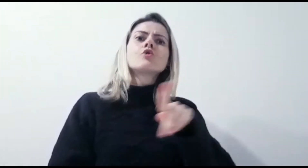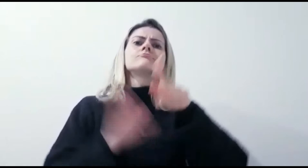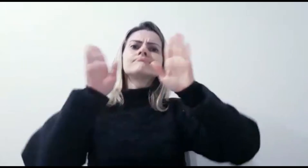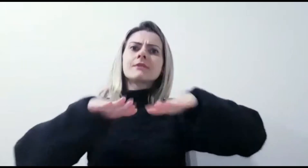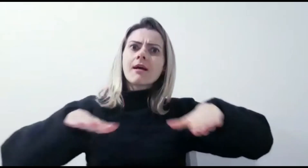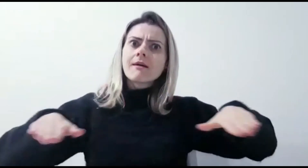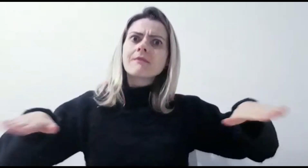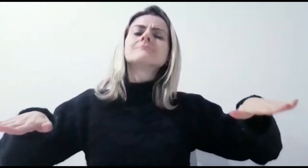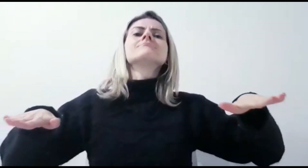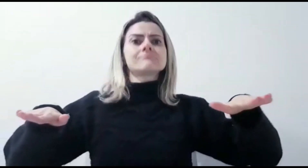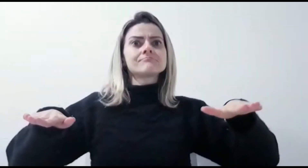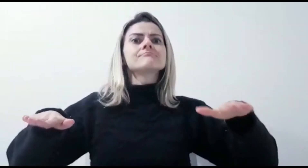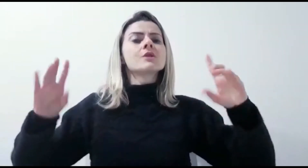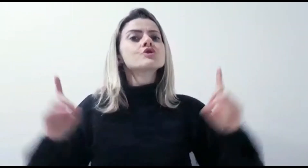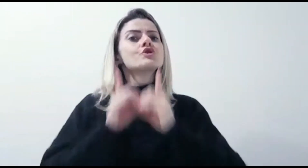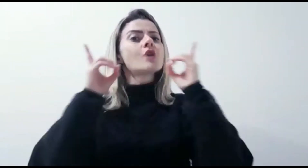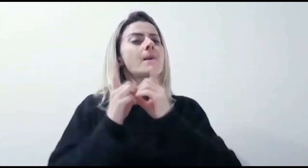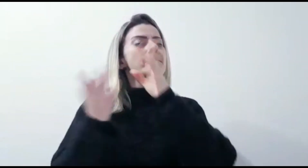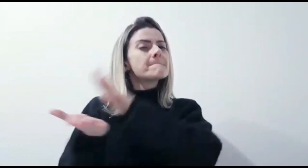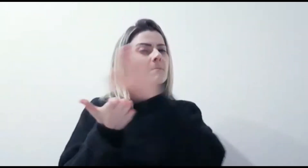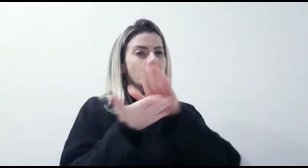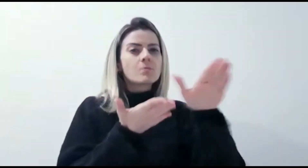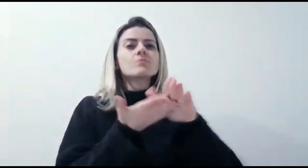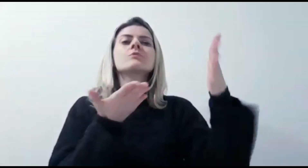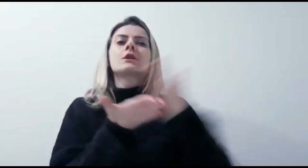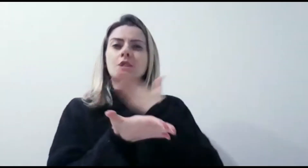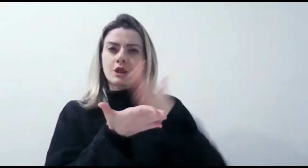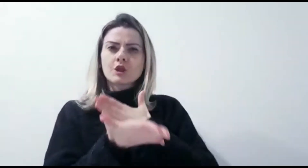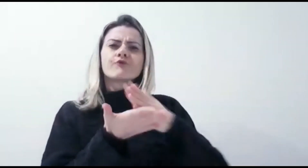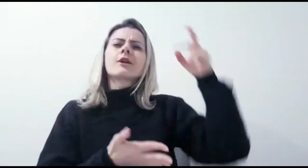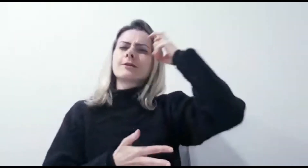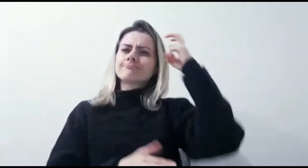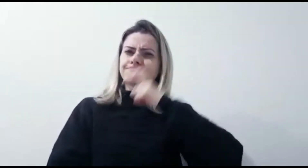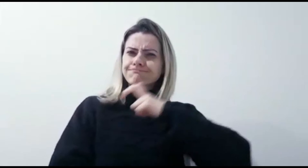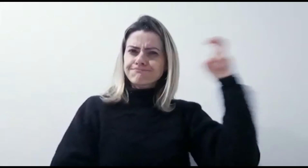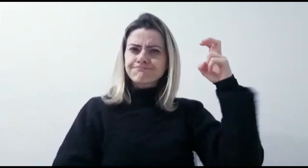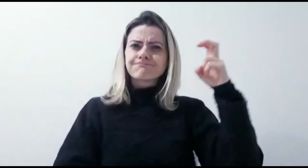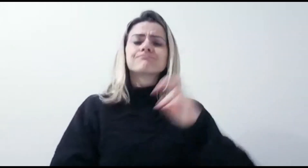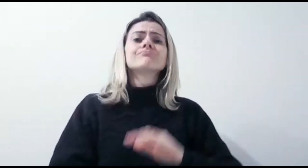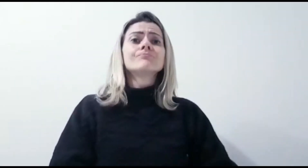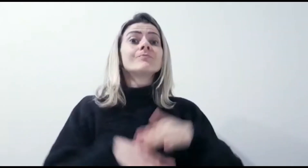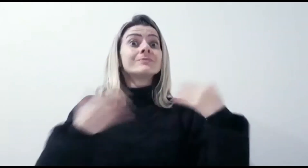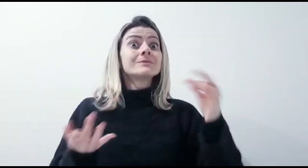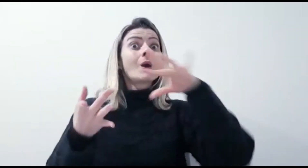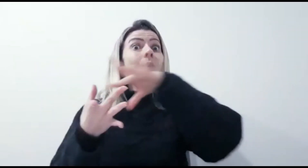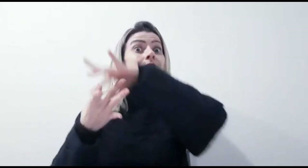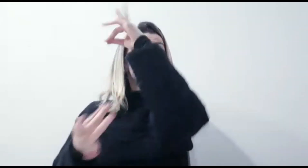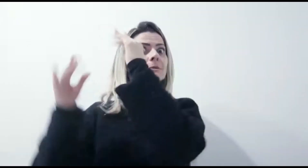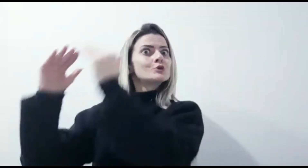foi professor de crianças, escreveu vários livros didáticos. Era muito